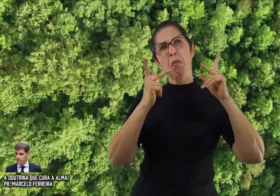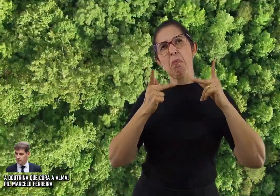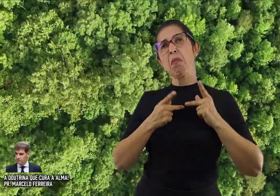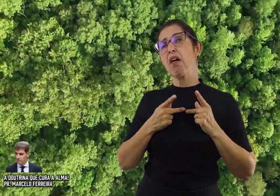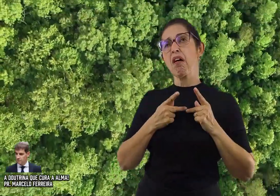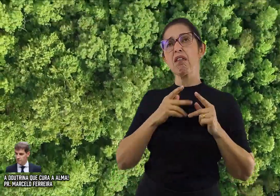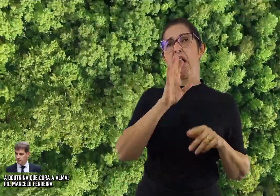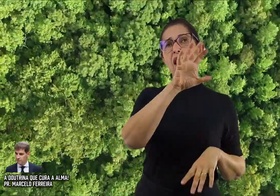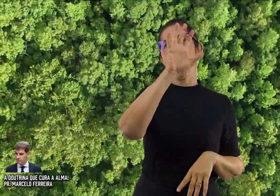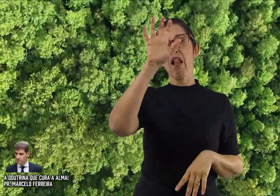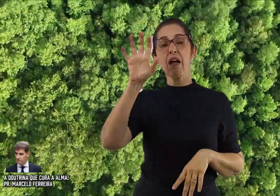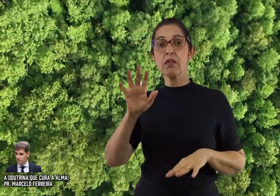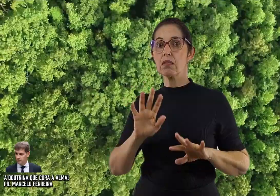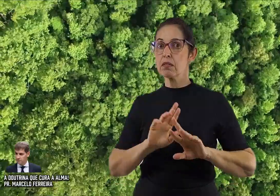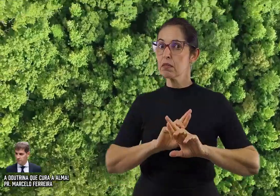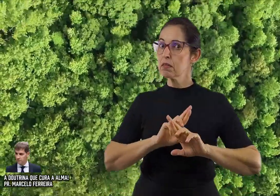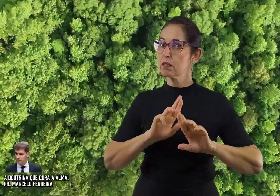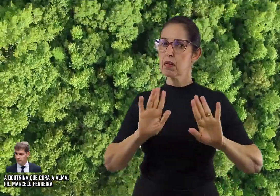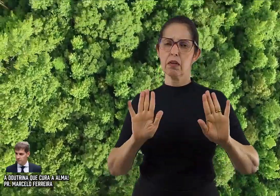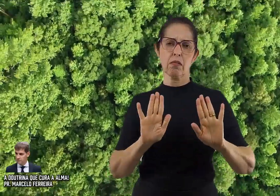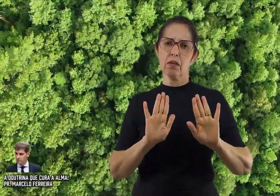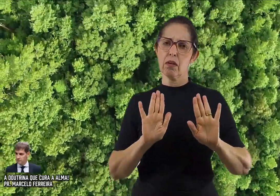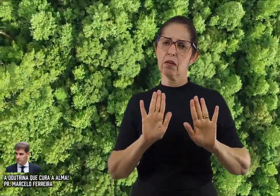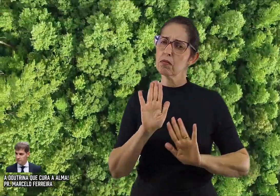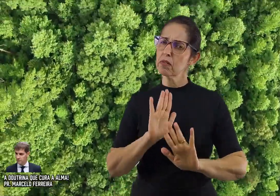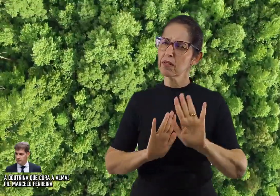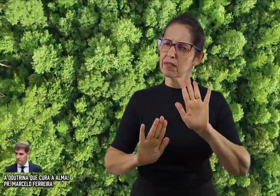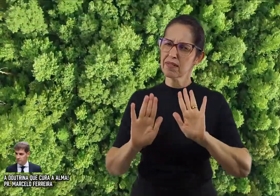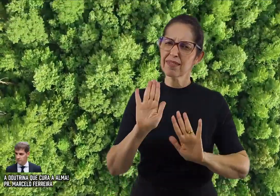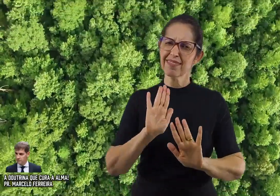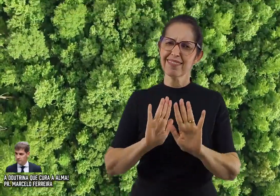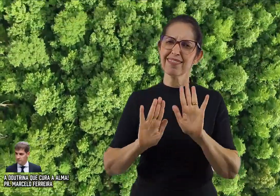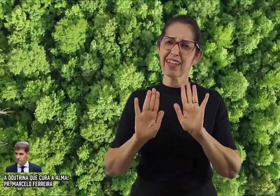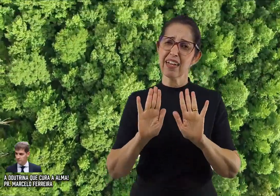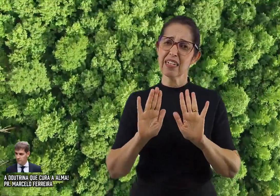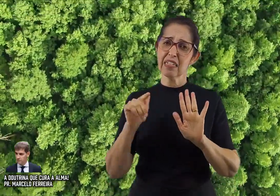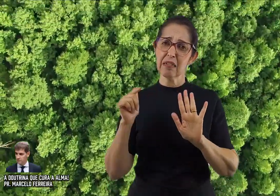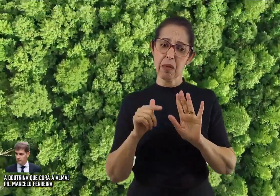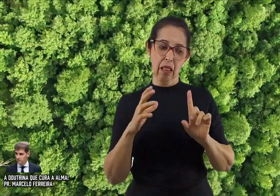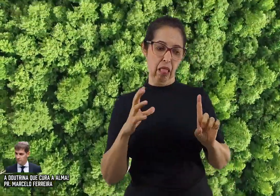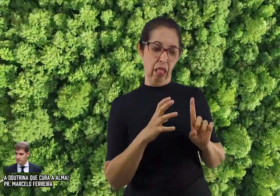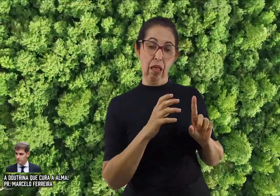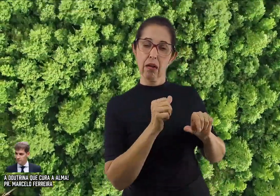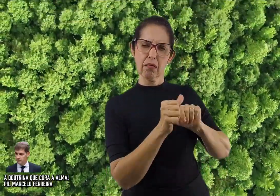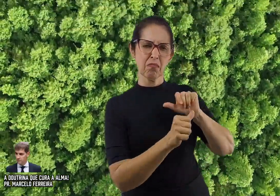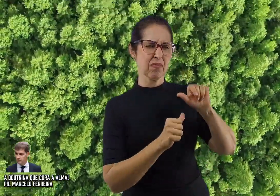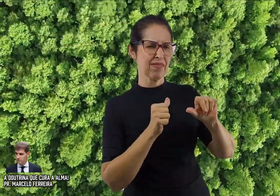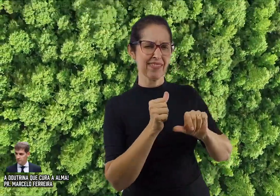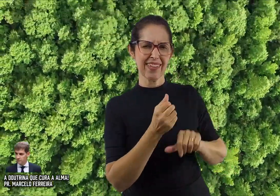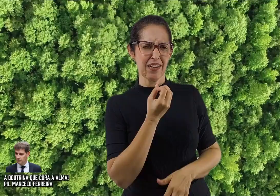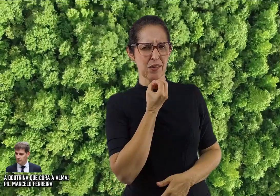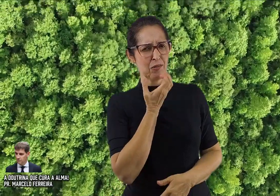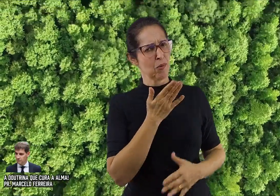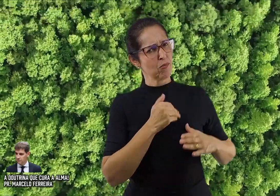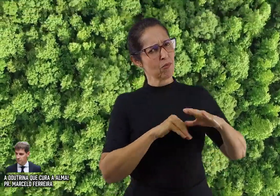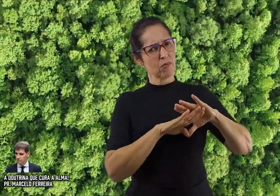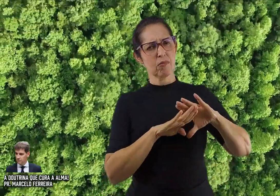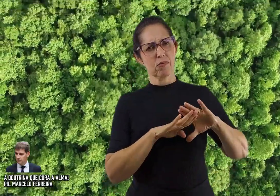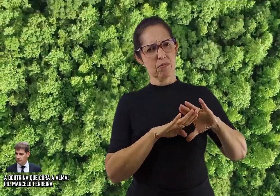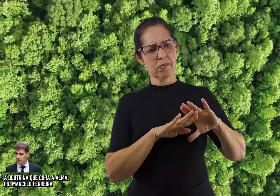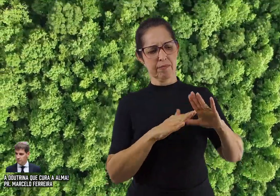de região, não. Cuidado com as más conversações que querem corromper os bons